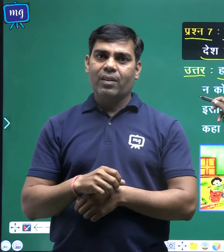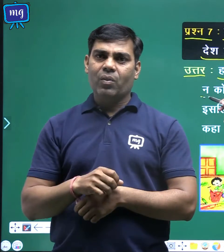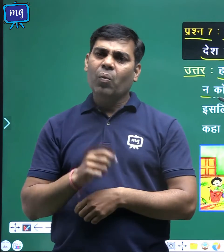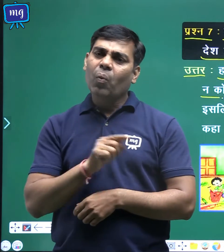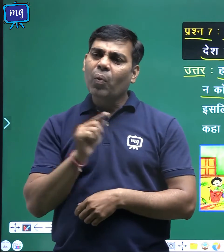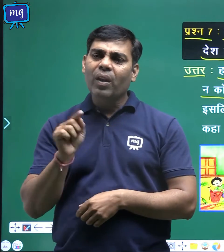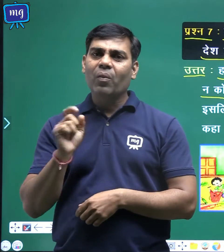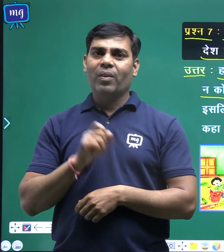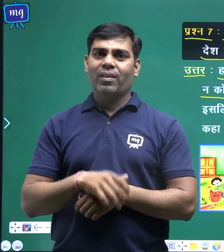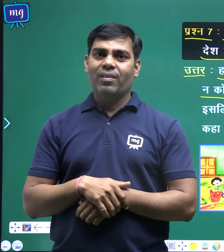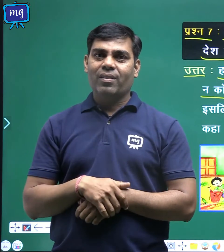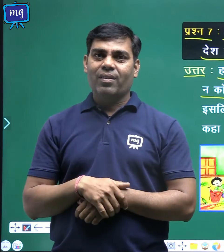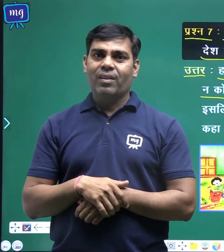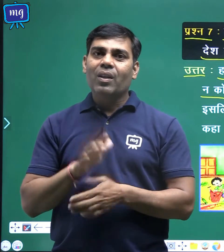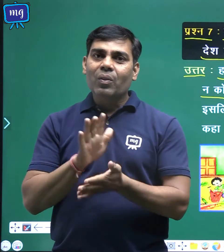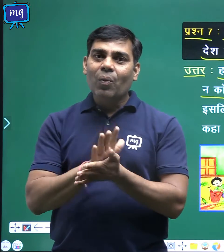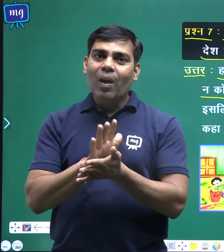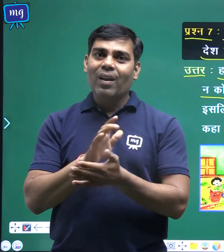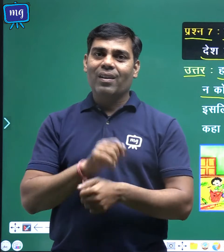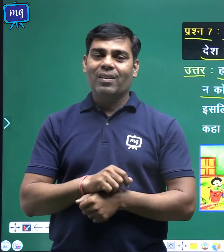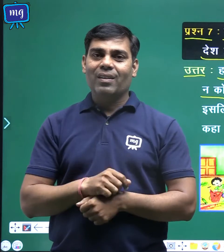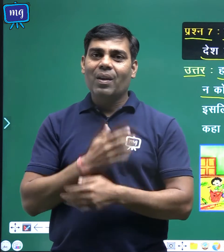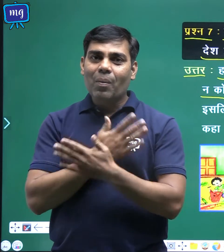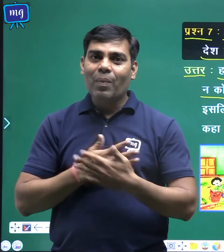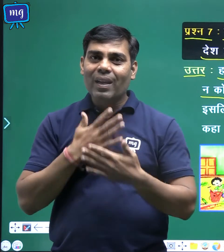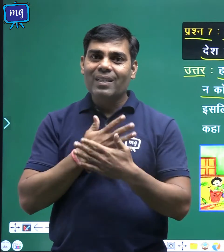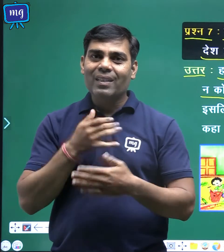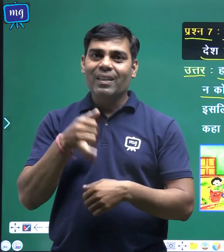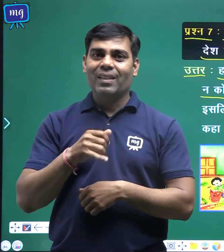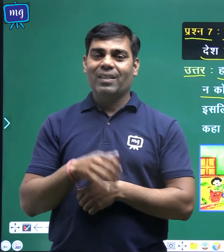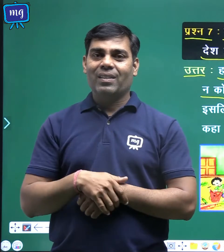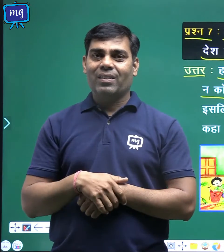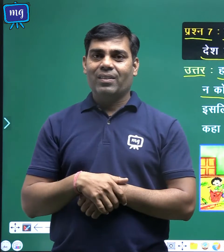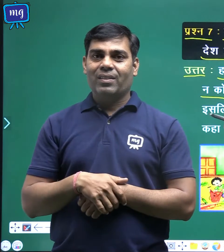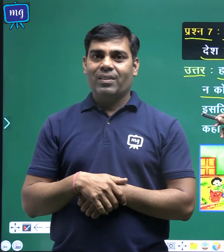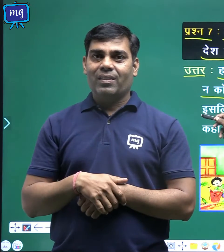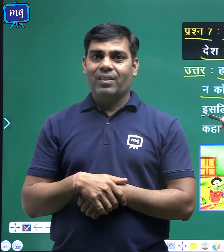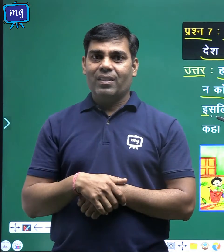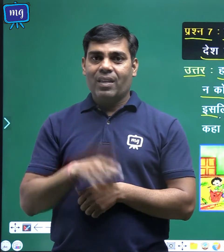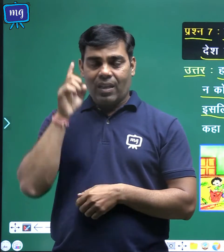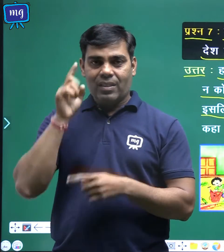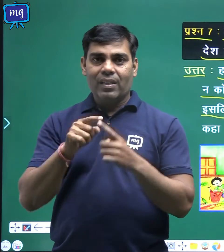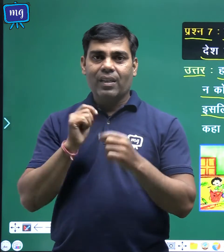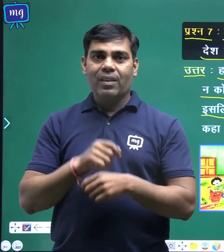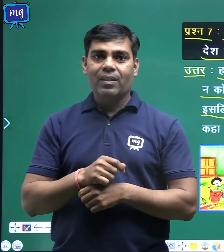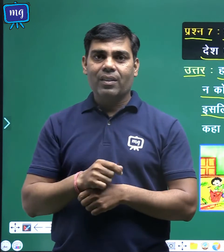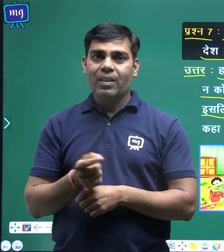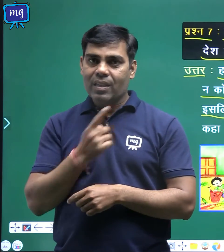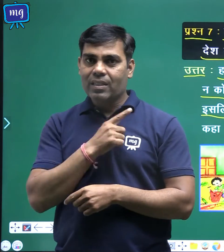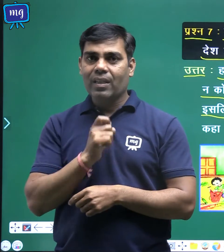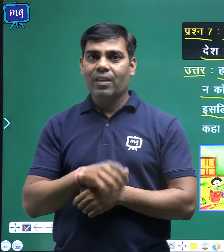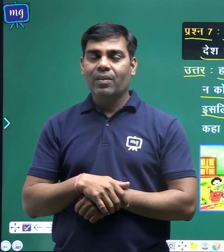कोई न कोई त्योहार मनाया जाता है, इसलिए